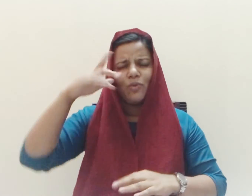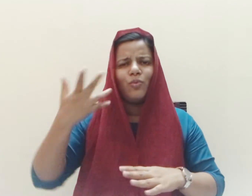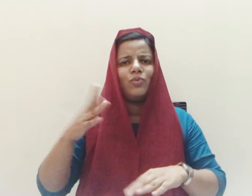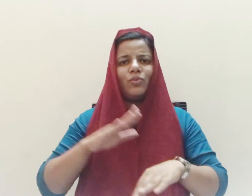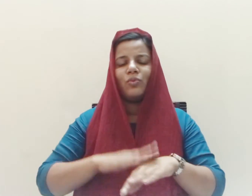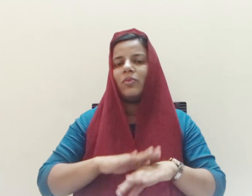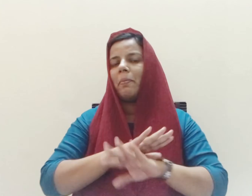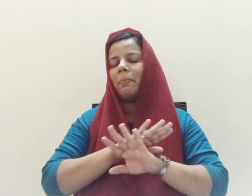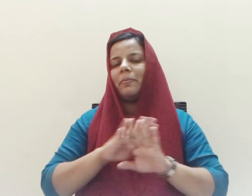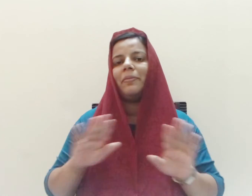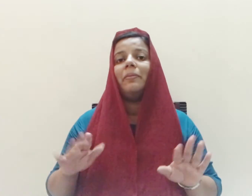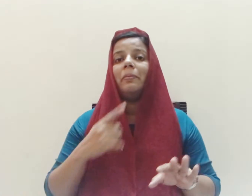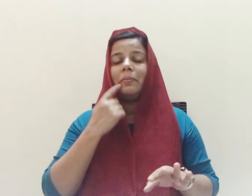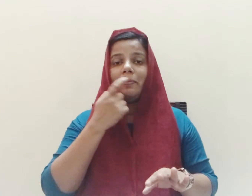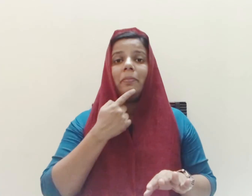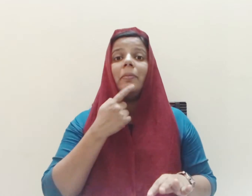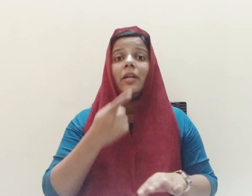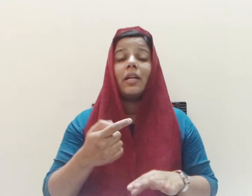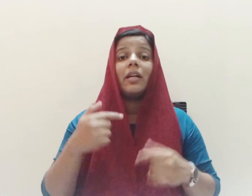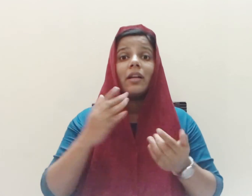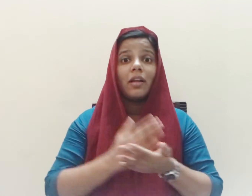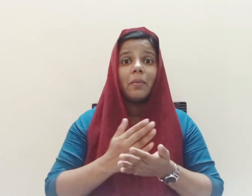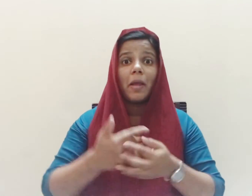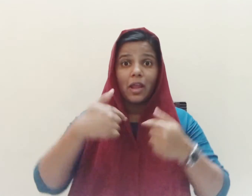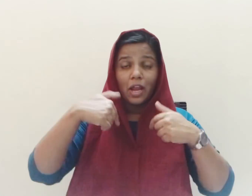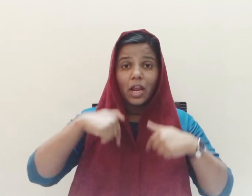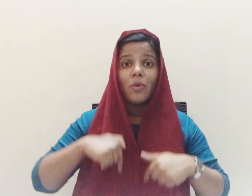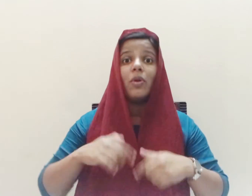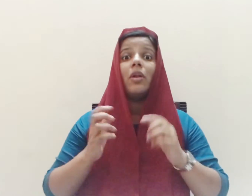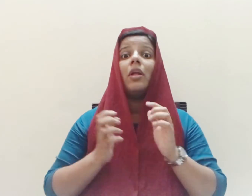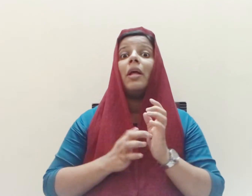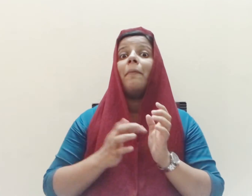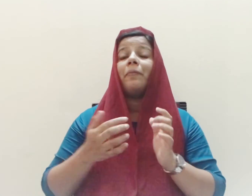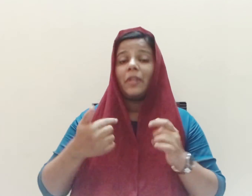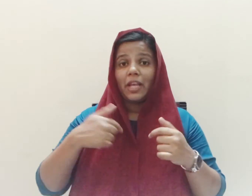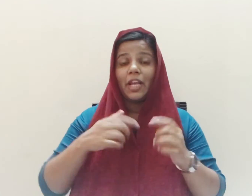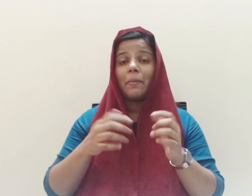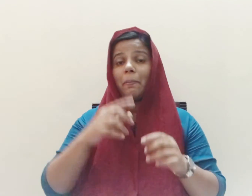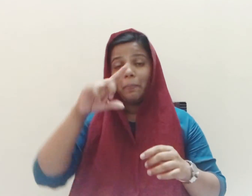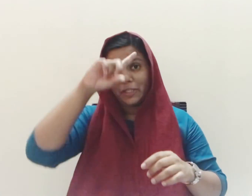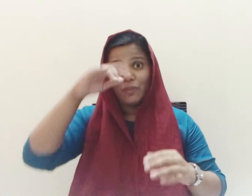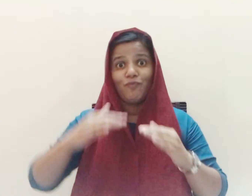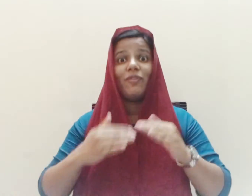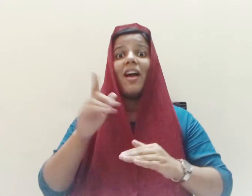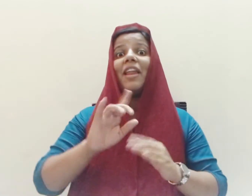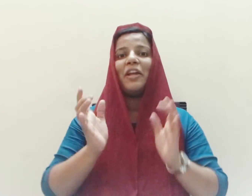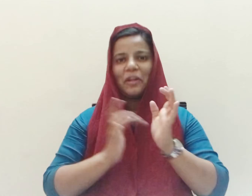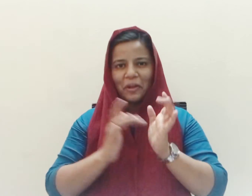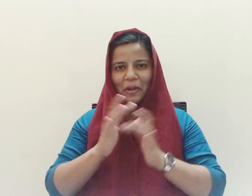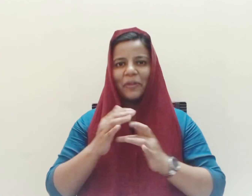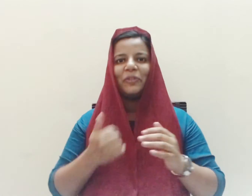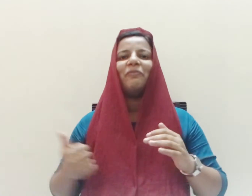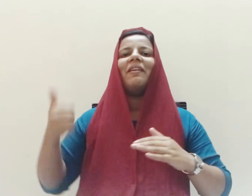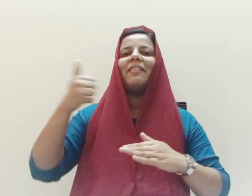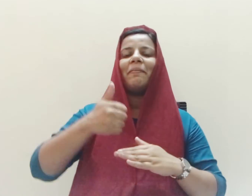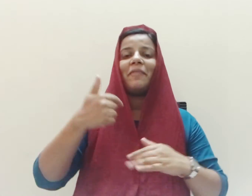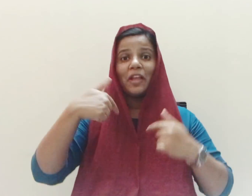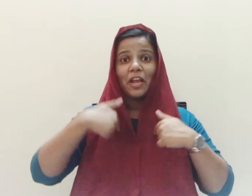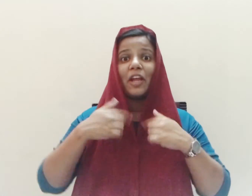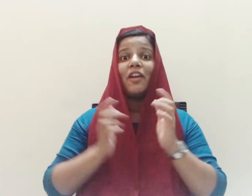എന്നെ തകർക്കുവാൻ കഴിയത്തില്ല. കാരണം എന്നിലുള്ളവൻ ലോകത്തിലുള്ളവനേക്കാൾ വലിയവന്. കരമുയർത്തി ഒന്നുകൂടെ പറഞ്ഞ്, എന്നിലുള്ളവൻ